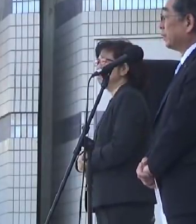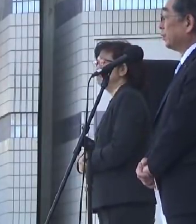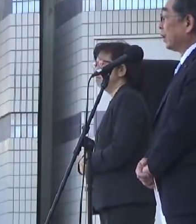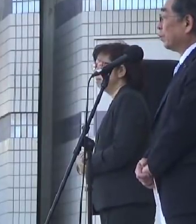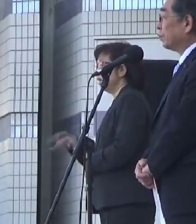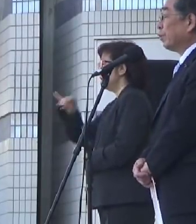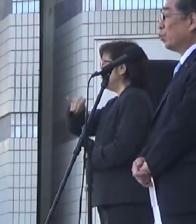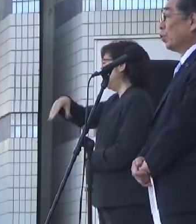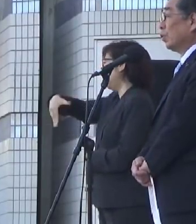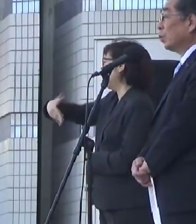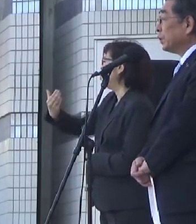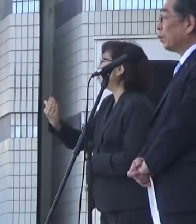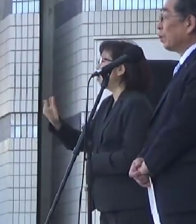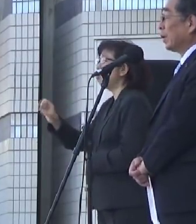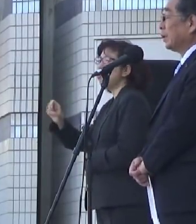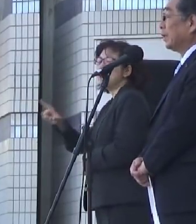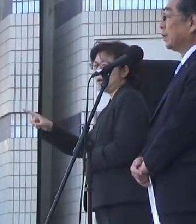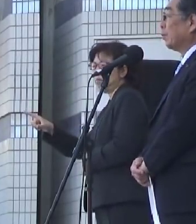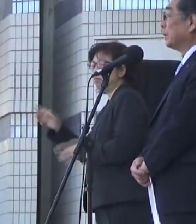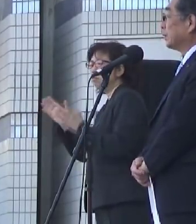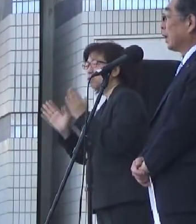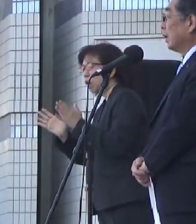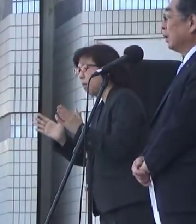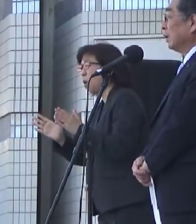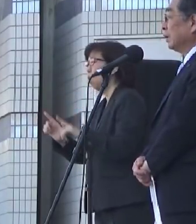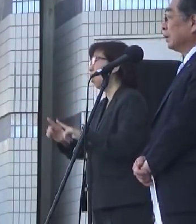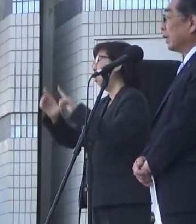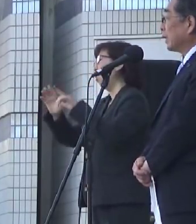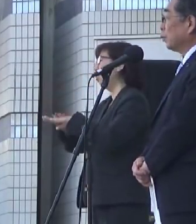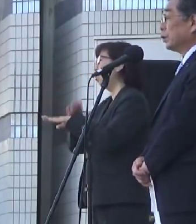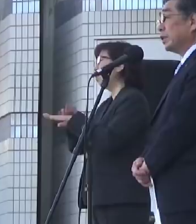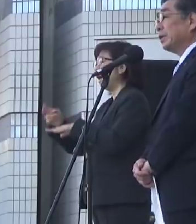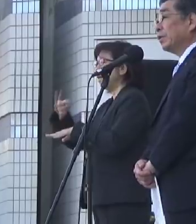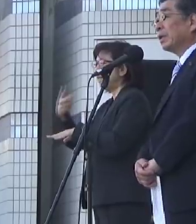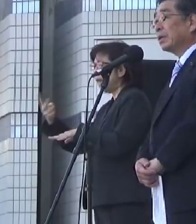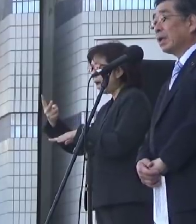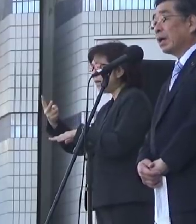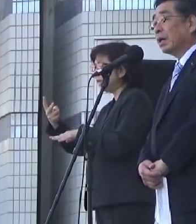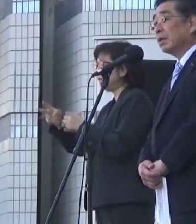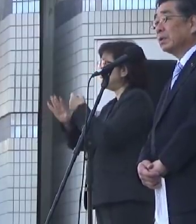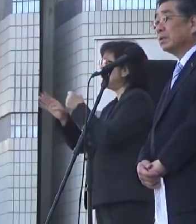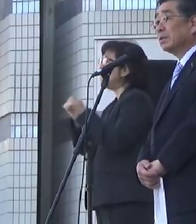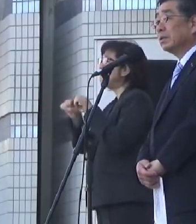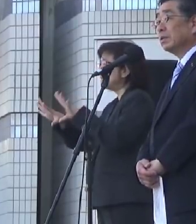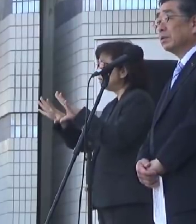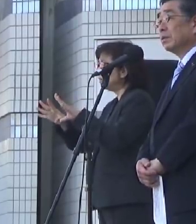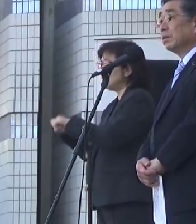その1900億円ももし東海第二原発が再稼働しないとなったら、